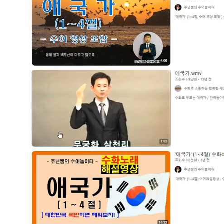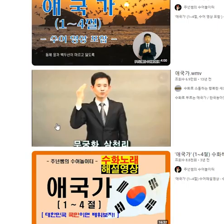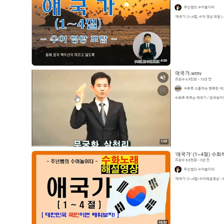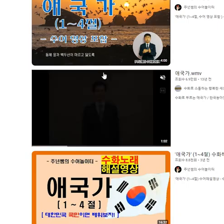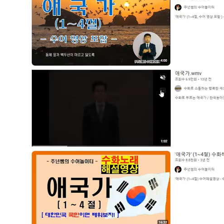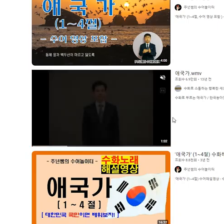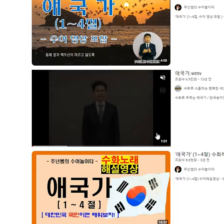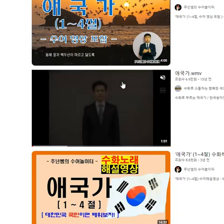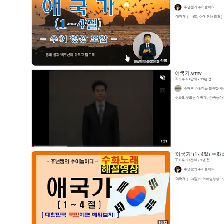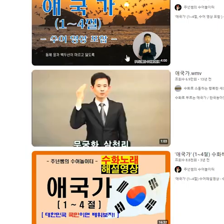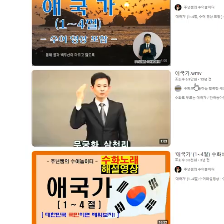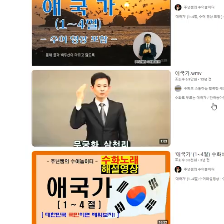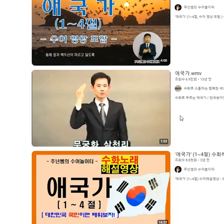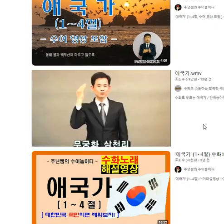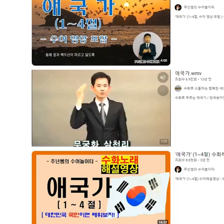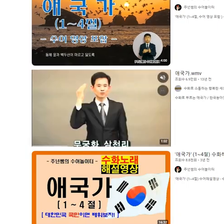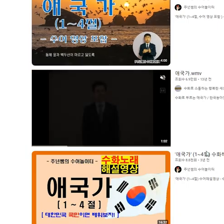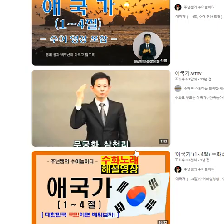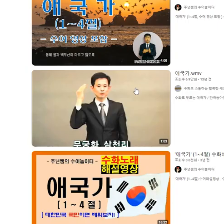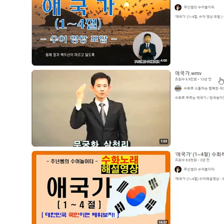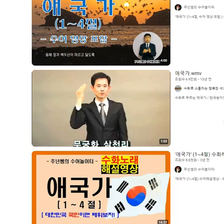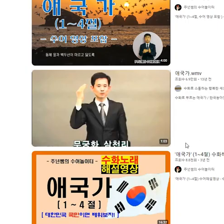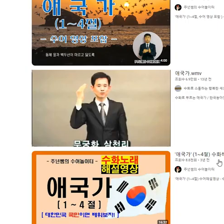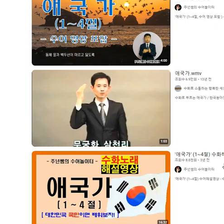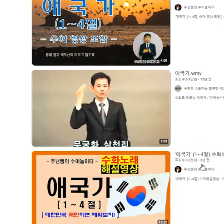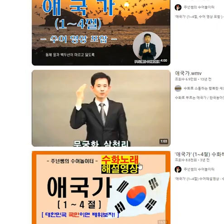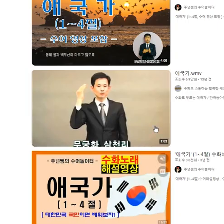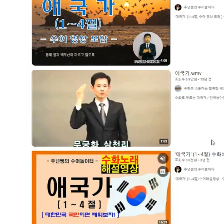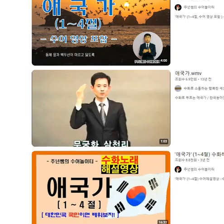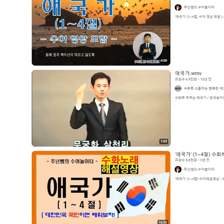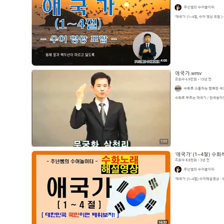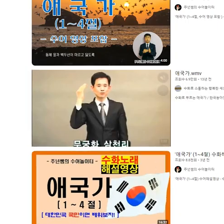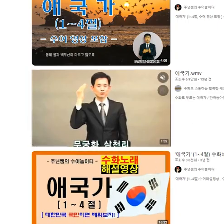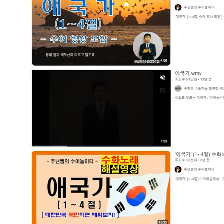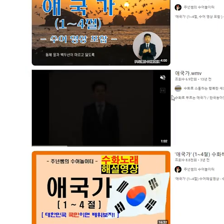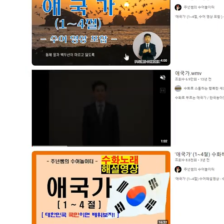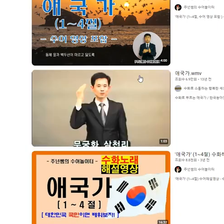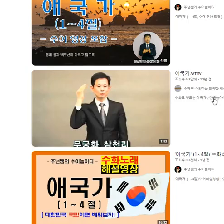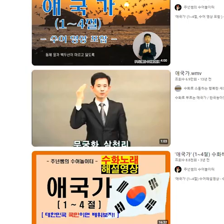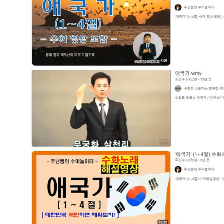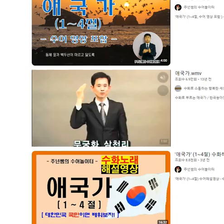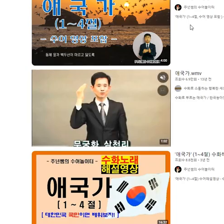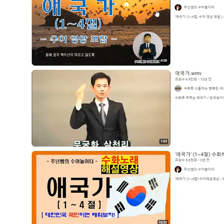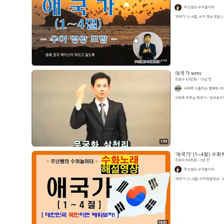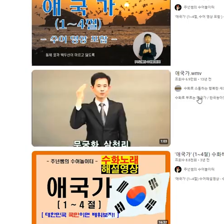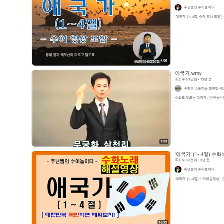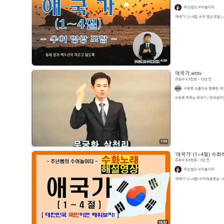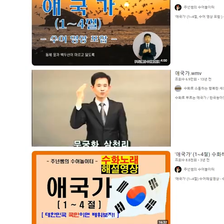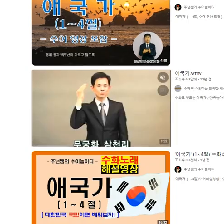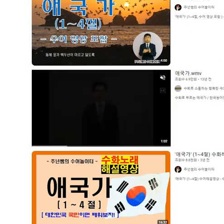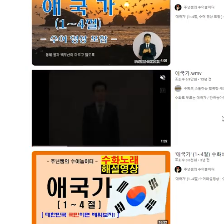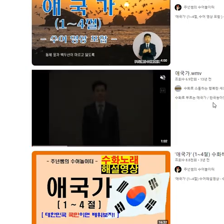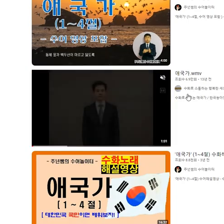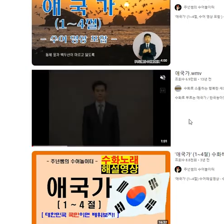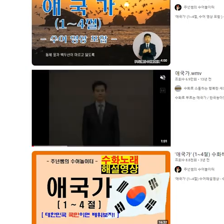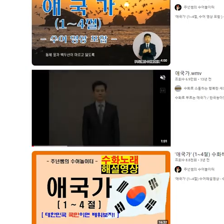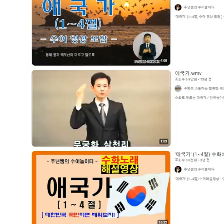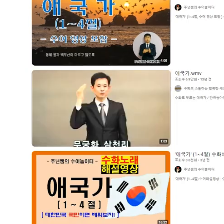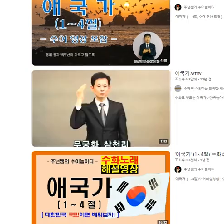어, 통역사 시험에서 사실은 실기 시험에서 좀 출제하고 체크할 필요가 있죠.